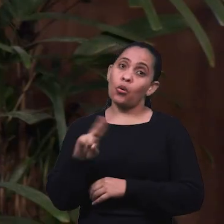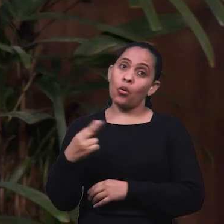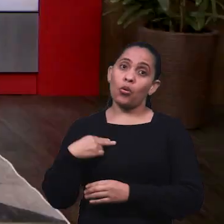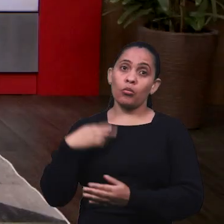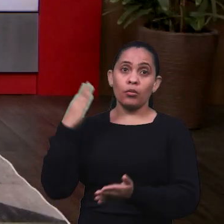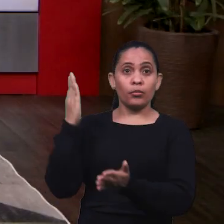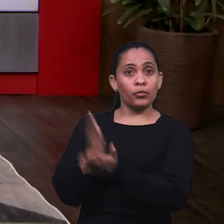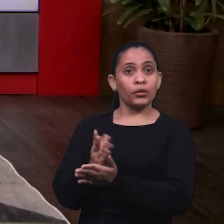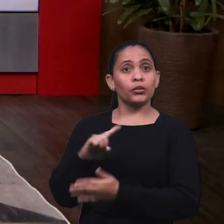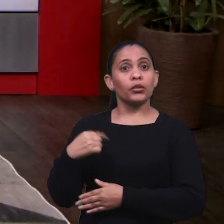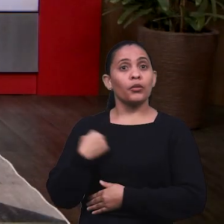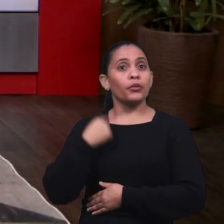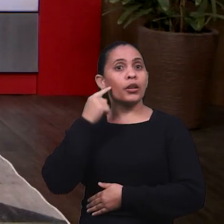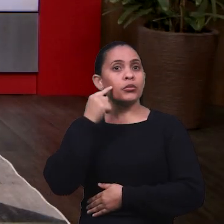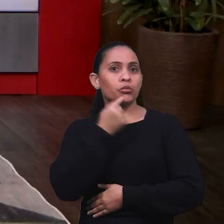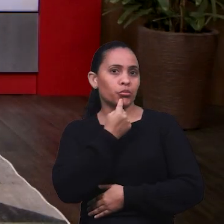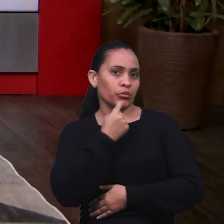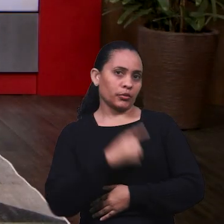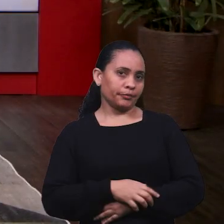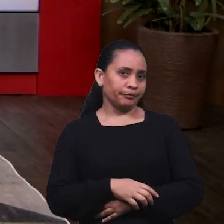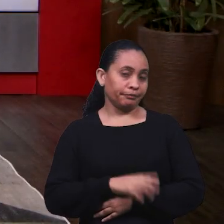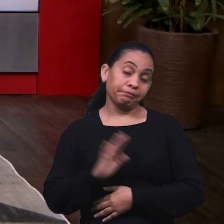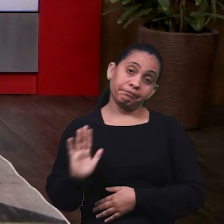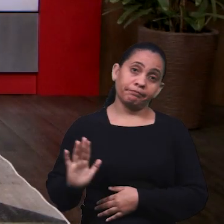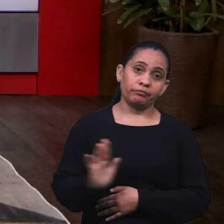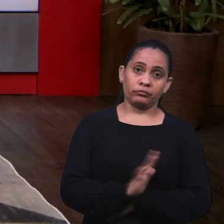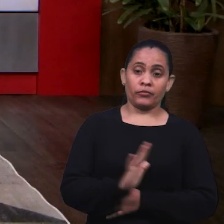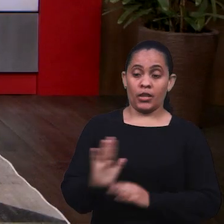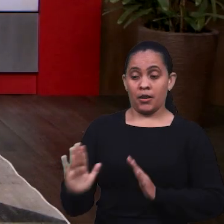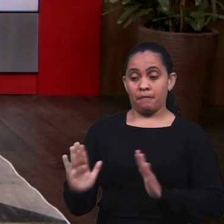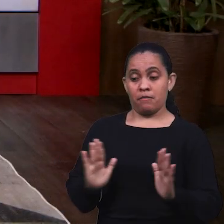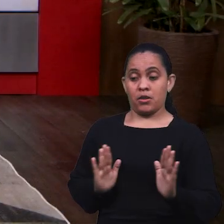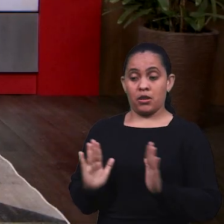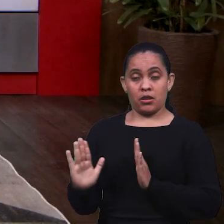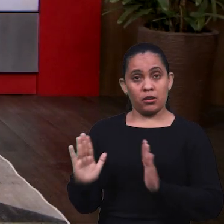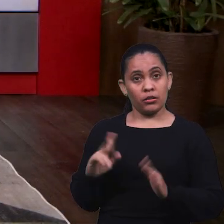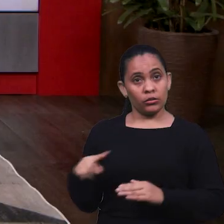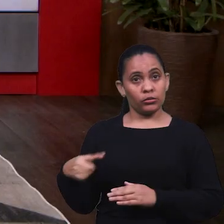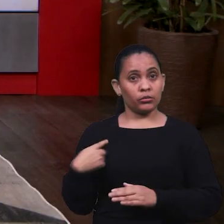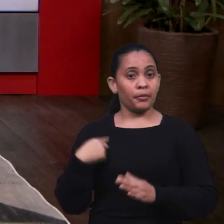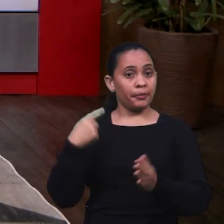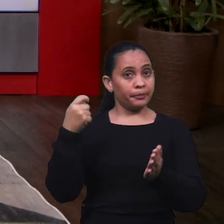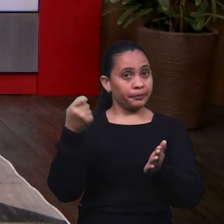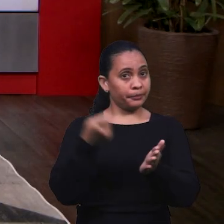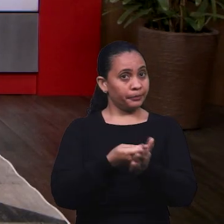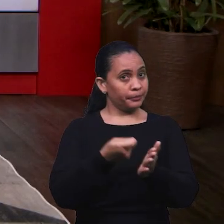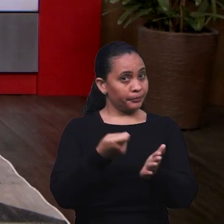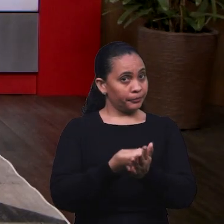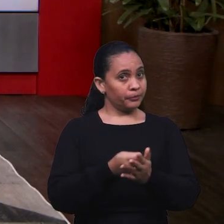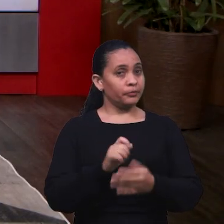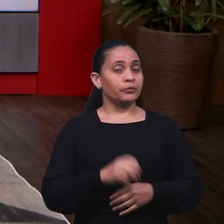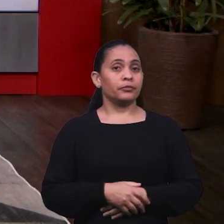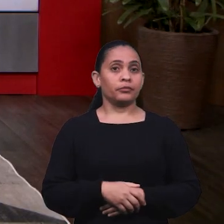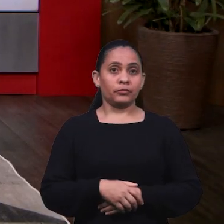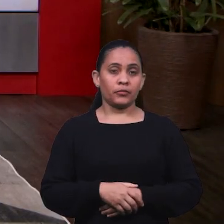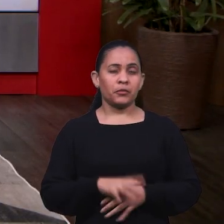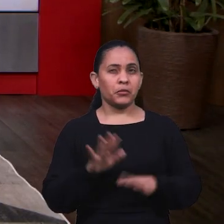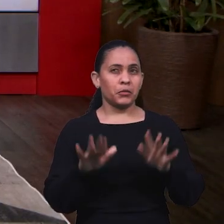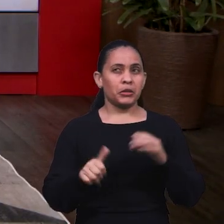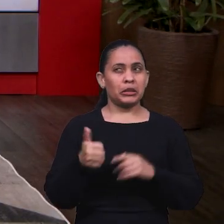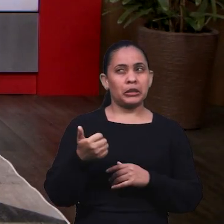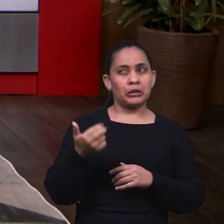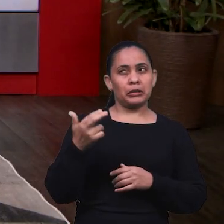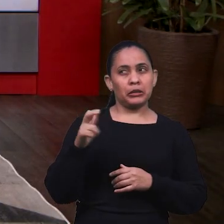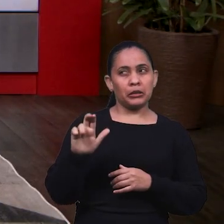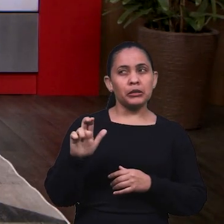fiquei surda? vamos lá. Esse tempo que eu falei, o tempo de contribuição, imagina os 15 anos,